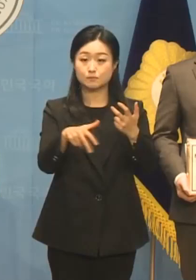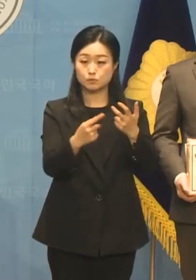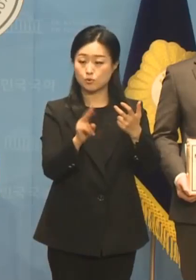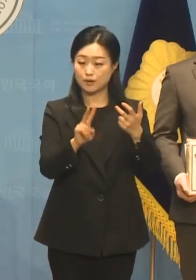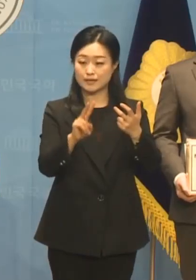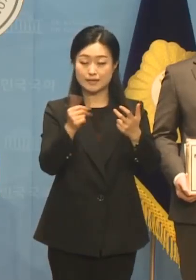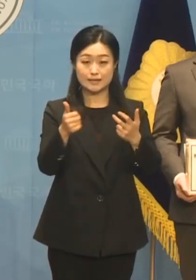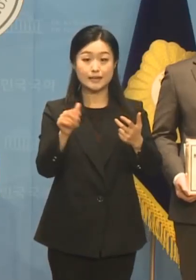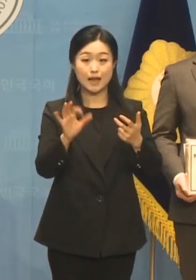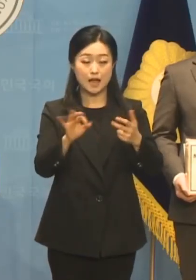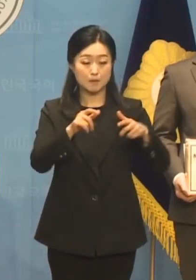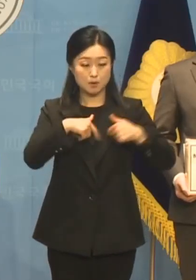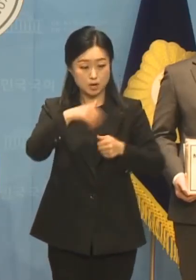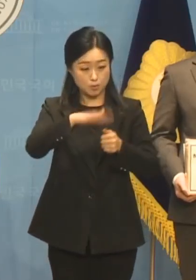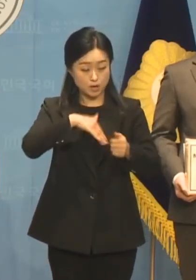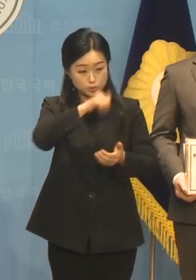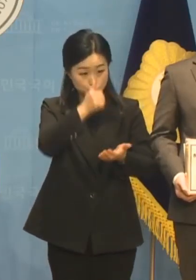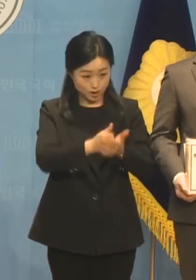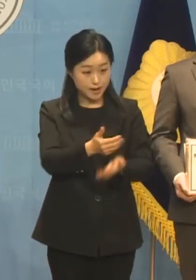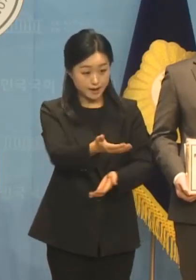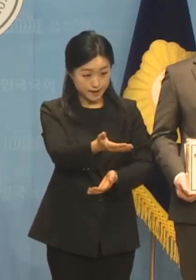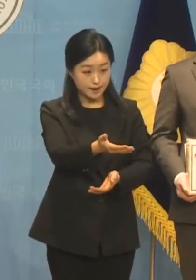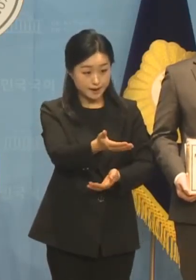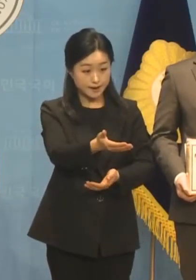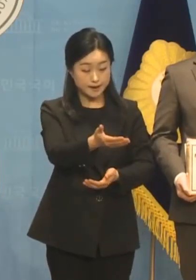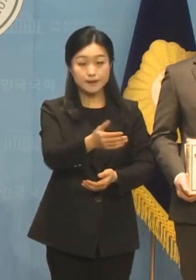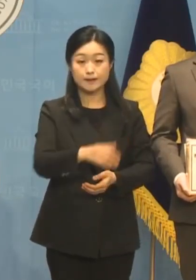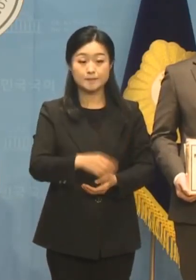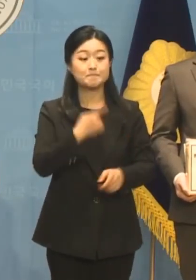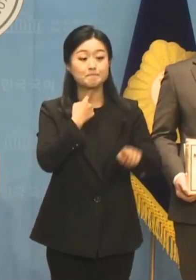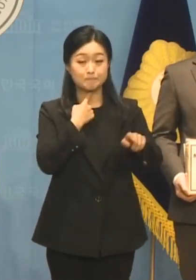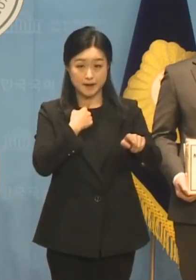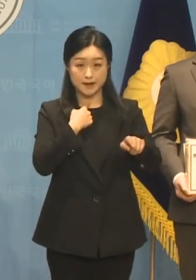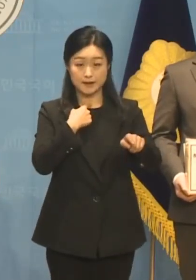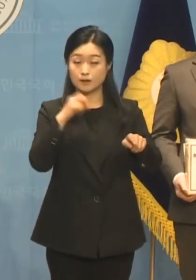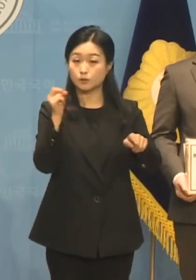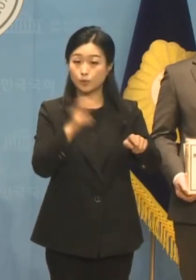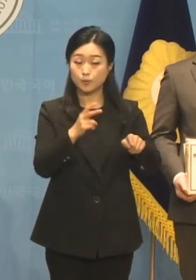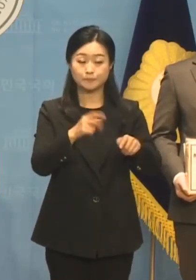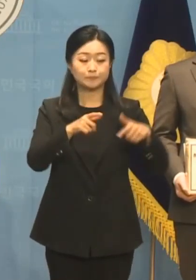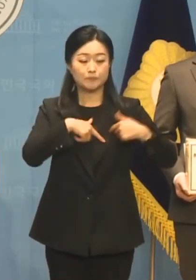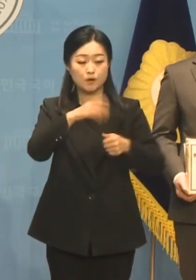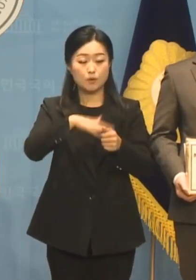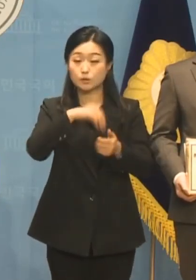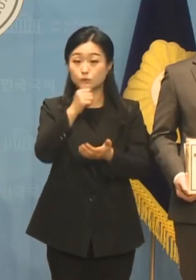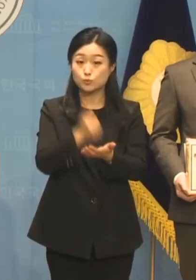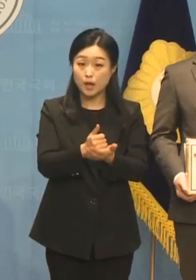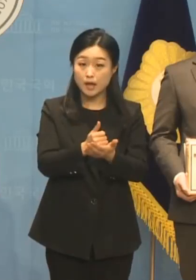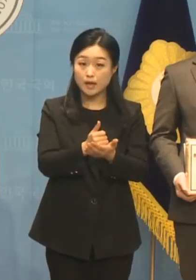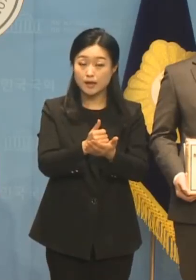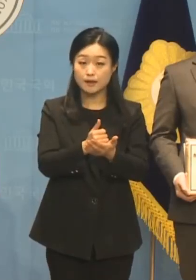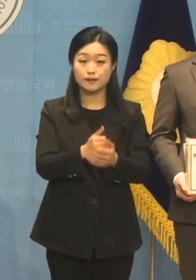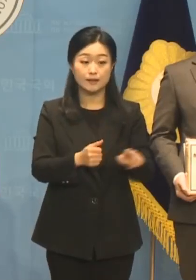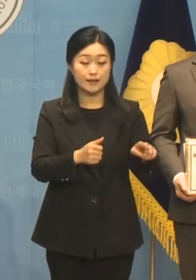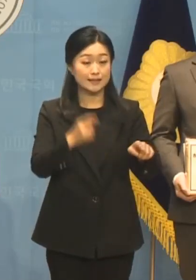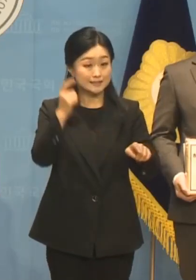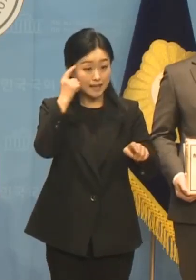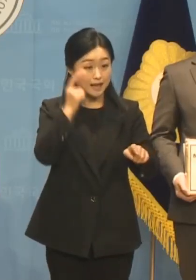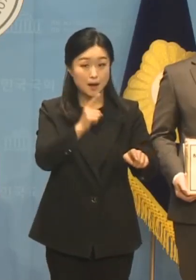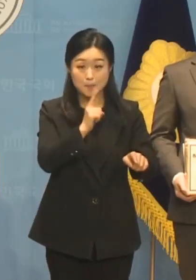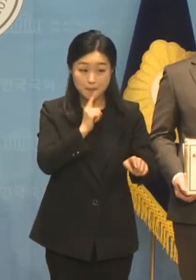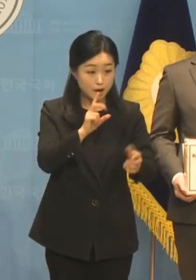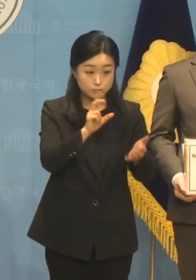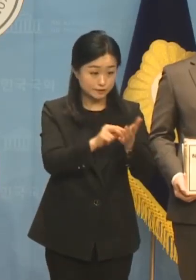제2항에 따라 명예훼손죄에 해당하는 행위를 저질렀습니다. 명예훼손죄는 단순한 의견 표명이 아닙니다.